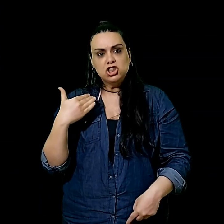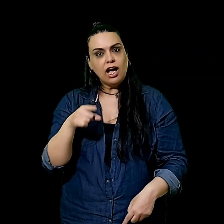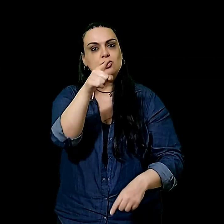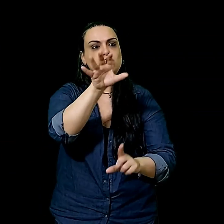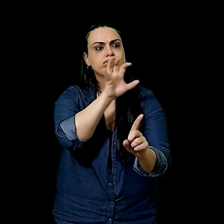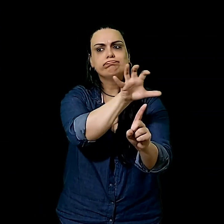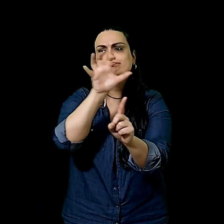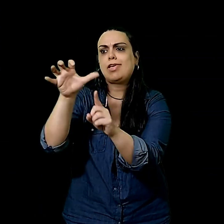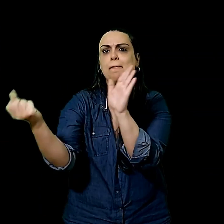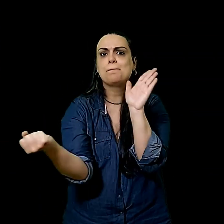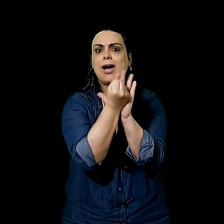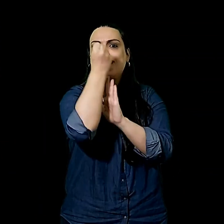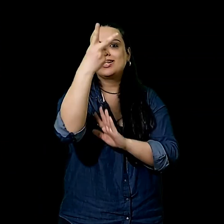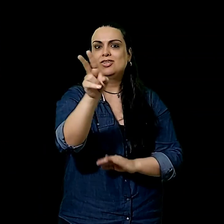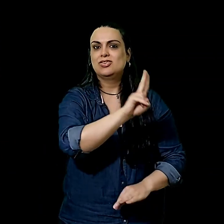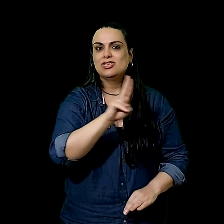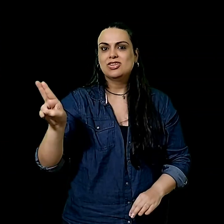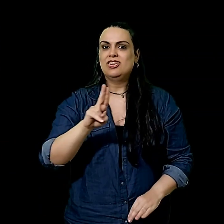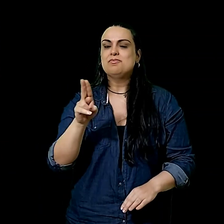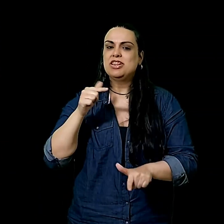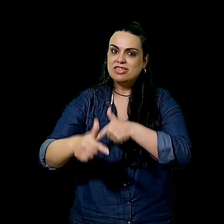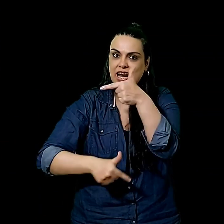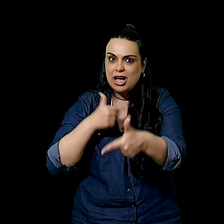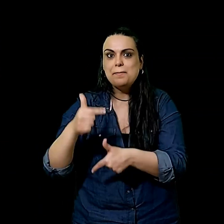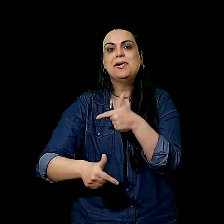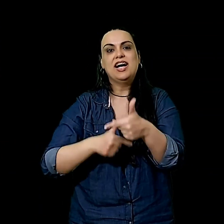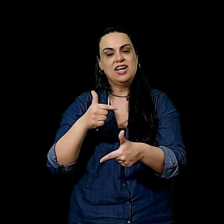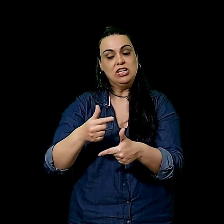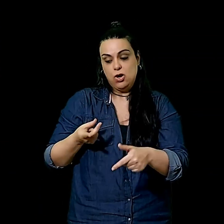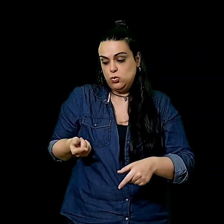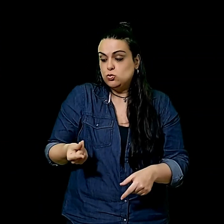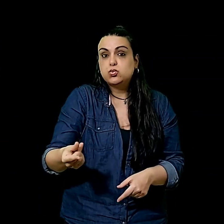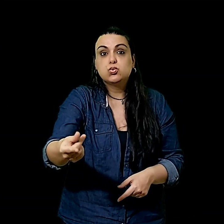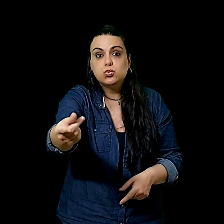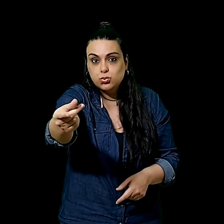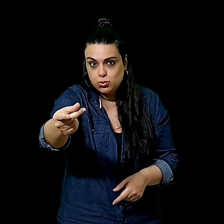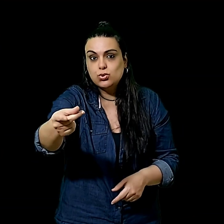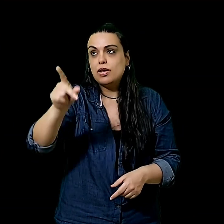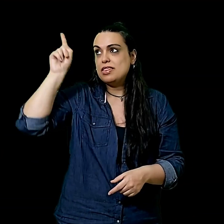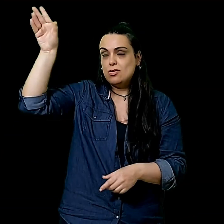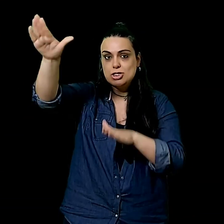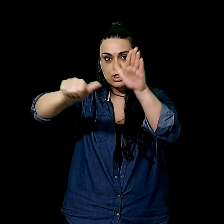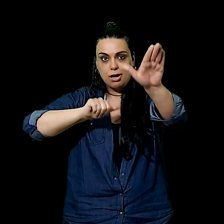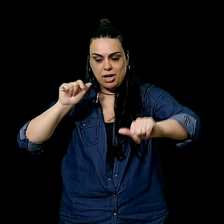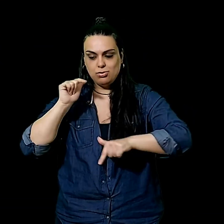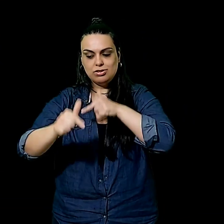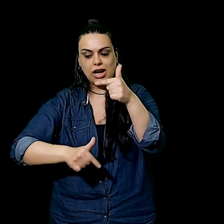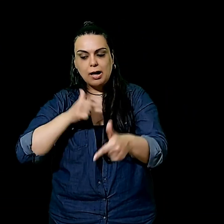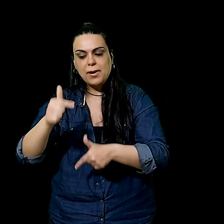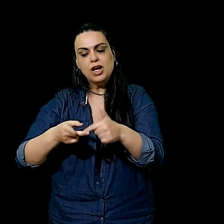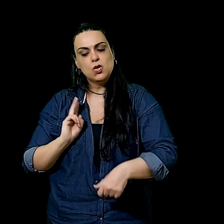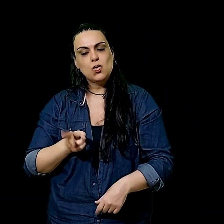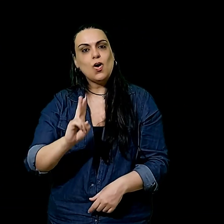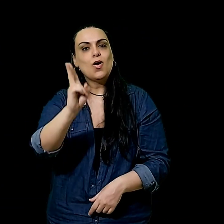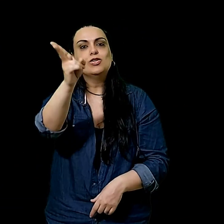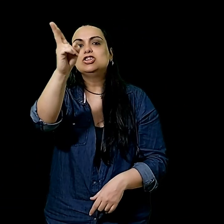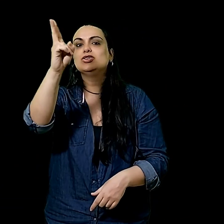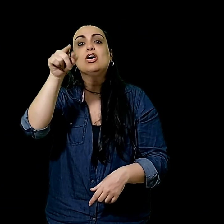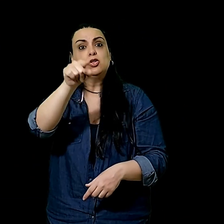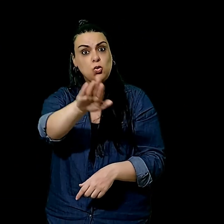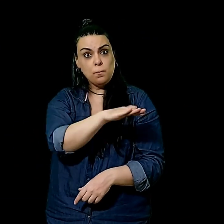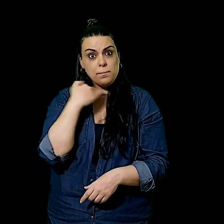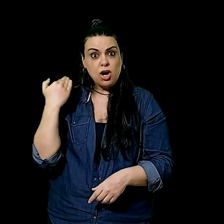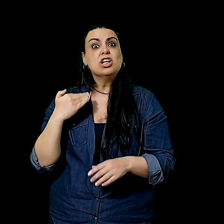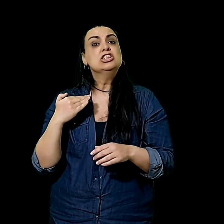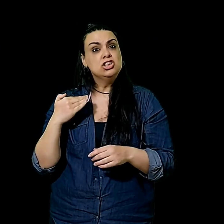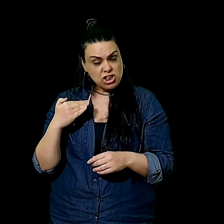a obra, ou melhor, a durabilidade da chamada, né? Aponta esse terceiro tópico aí. Ela continua até depois da